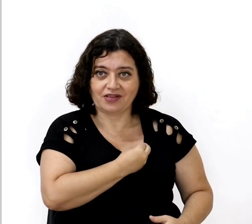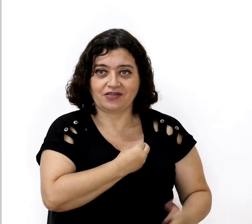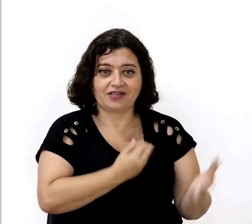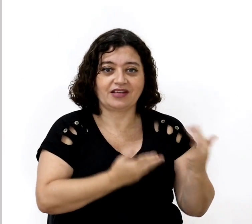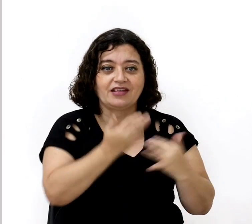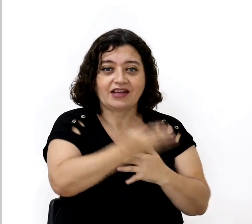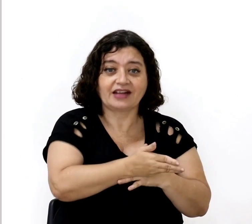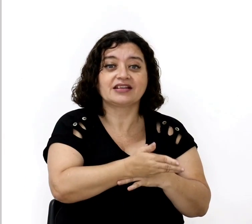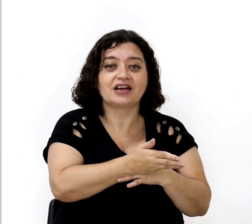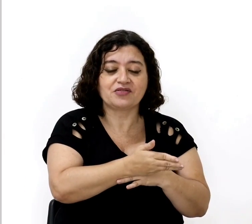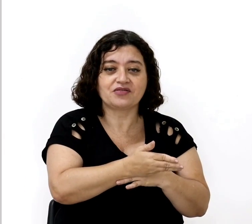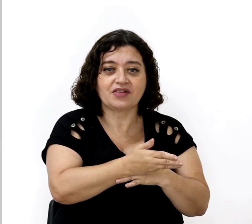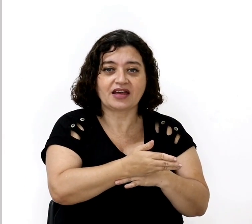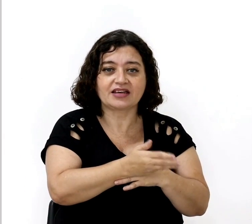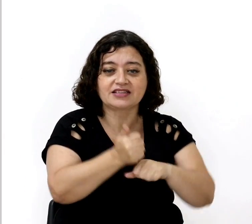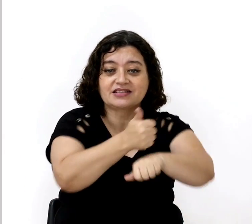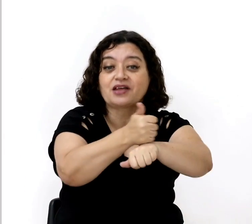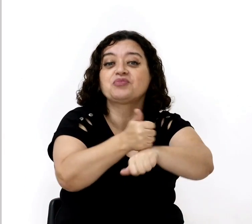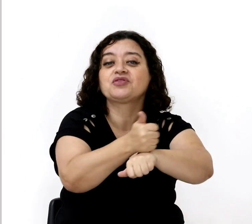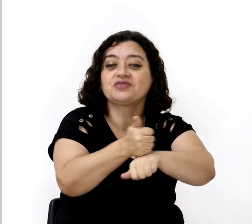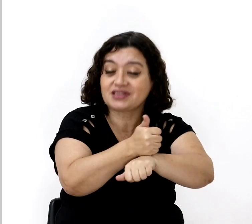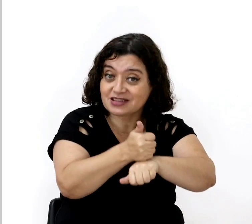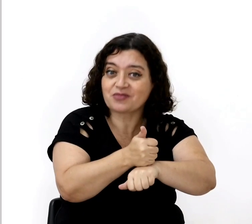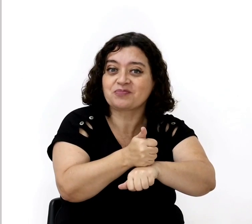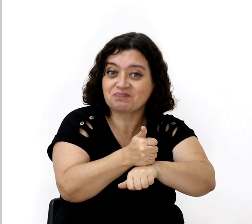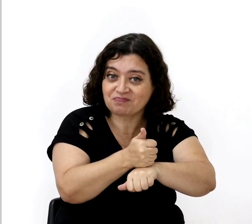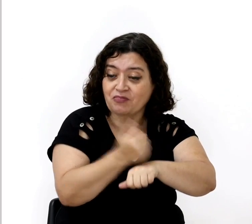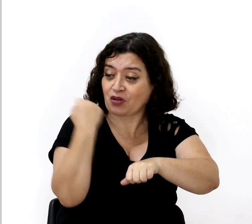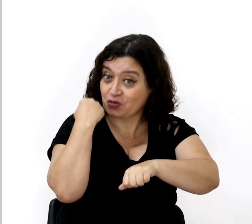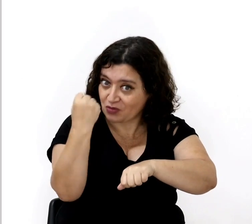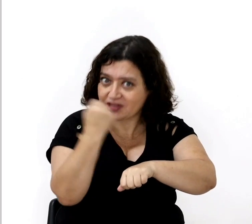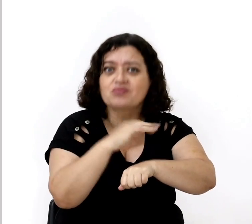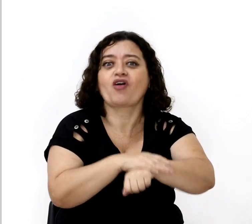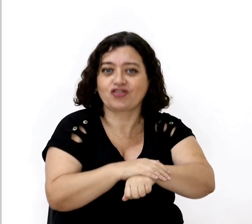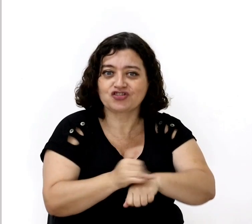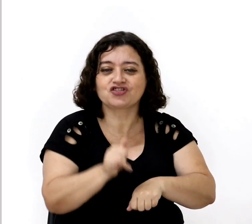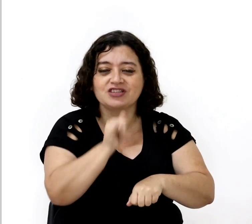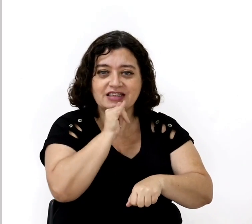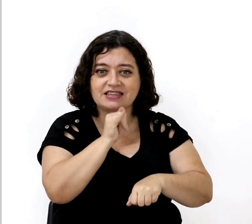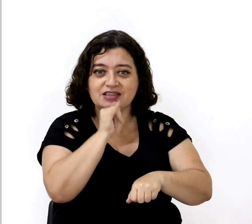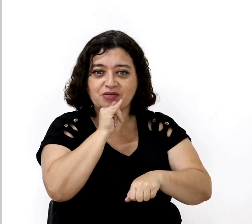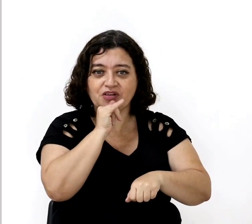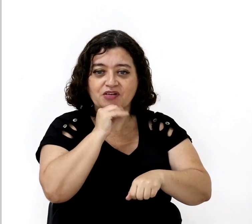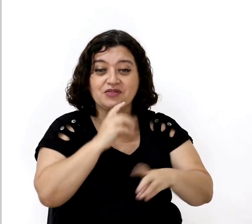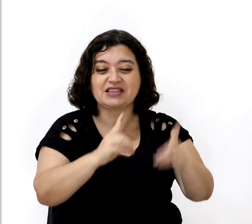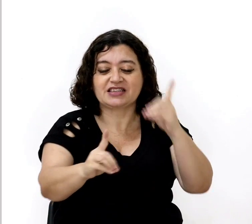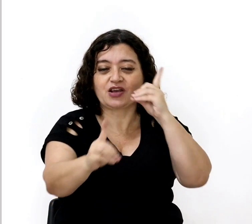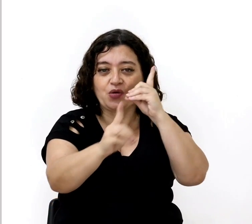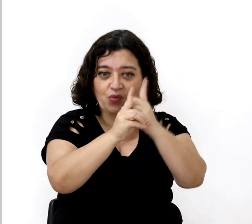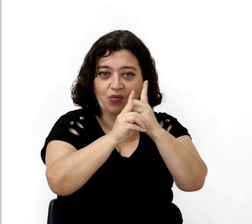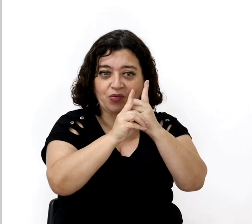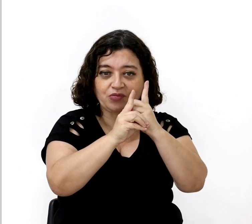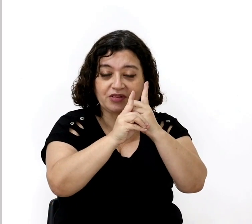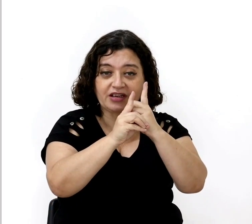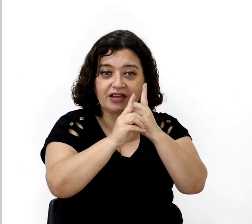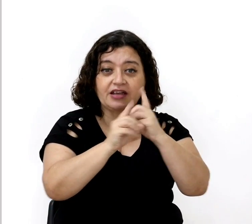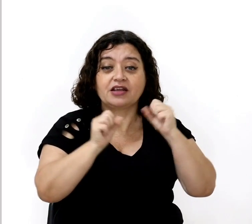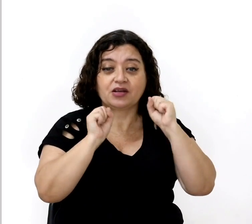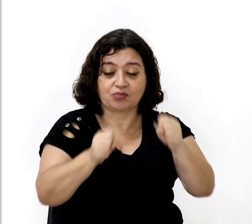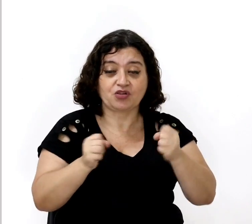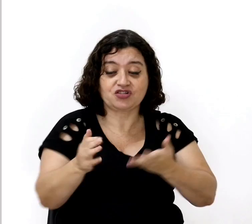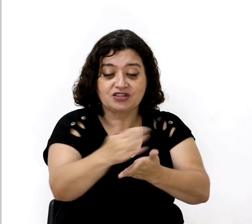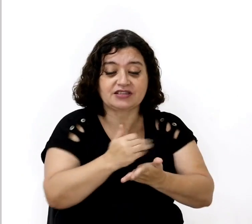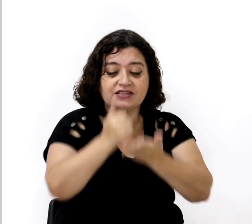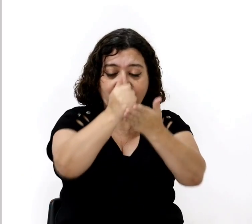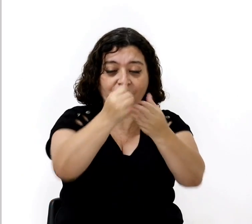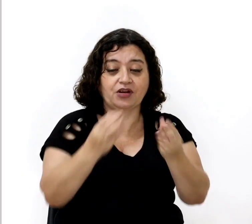Deus através da educação física. Uhum. Então, através da educação física, você alcança e pode salvar muitas pessoas, assim como todas Sim.